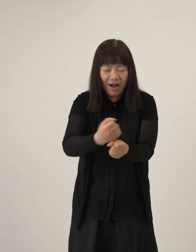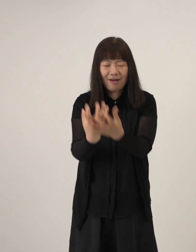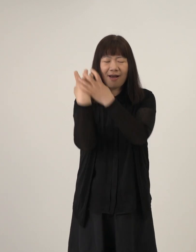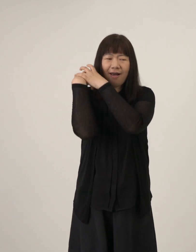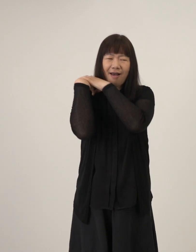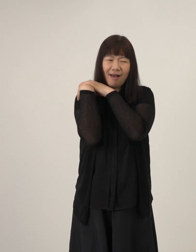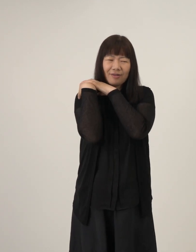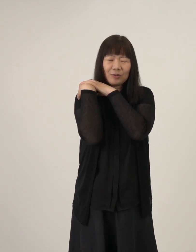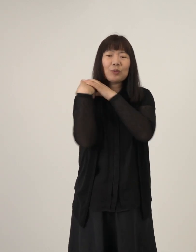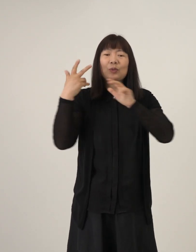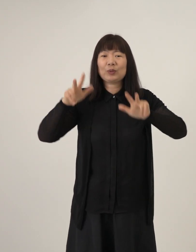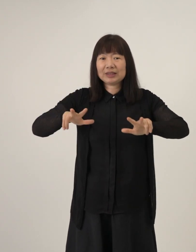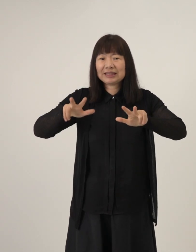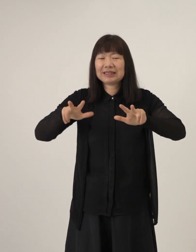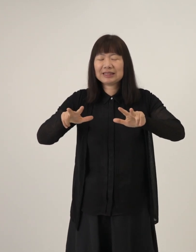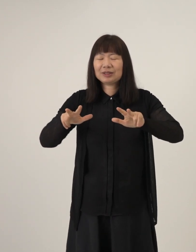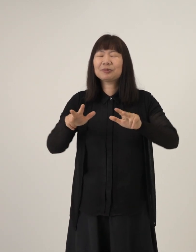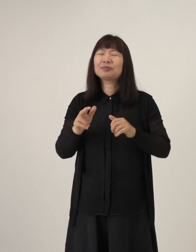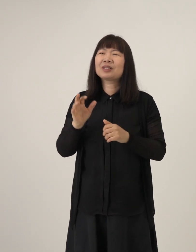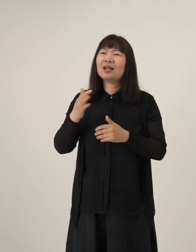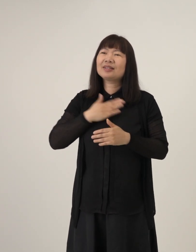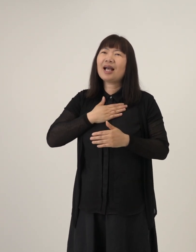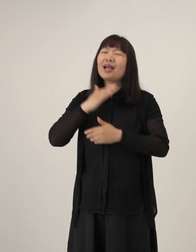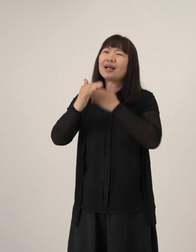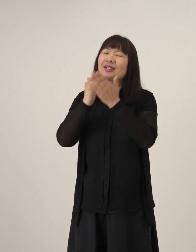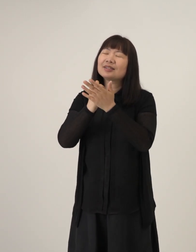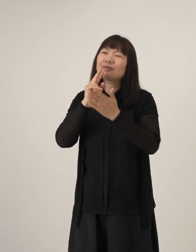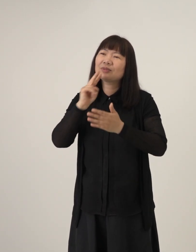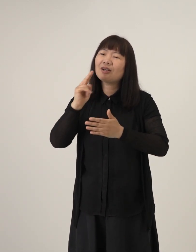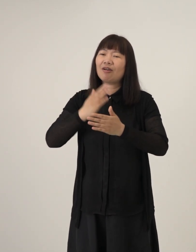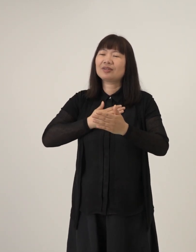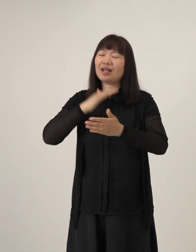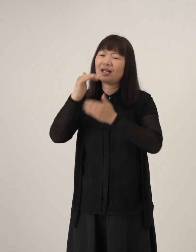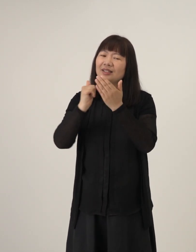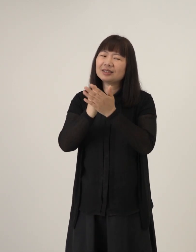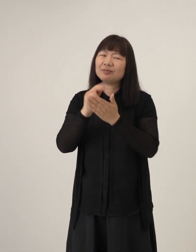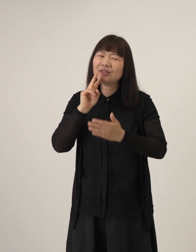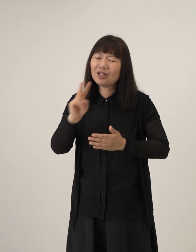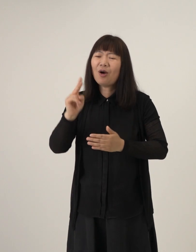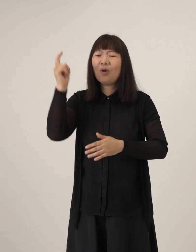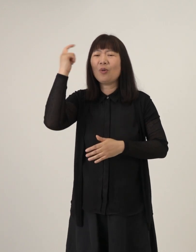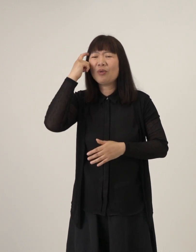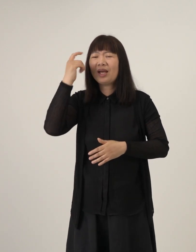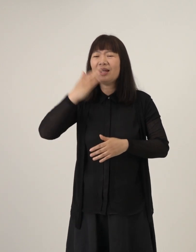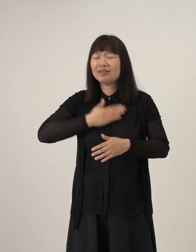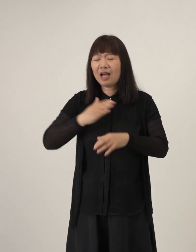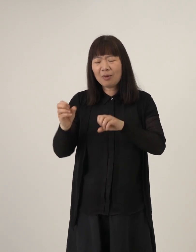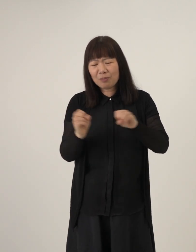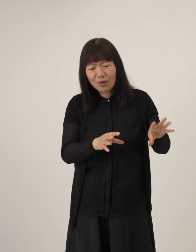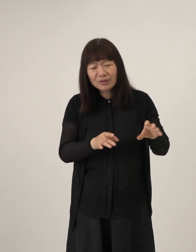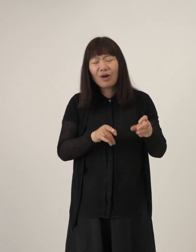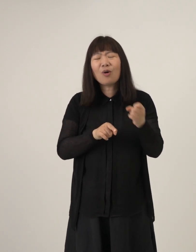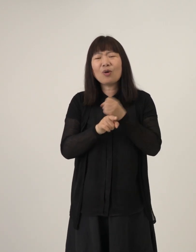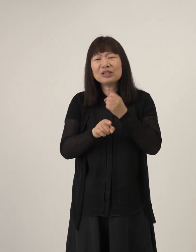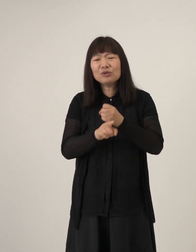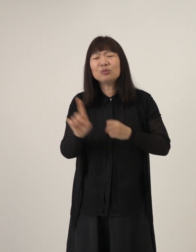거예요? 나의 하나님이여, 나의 하나님이여, 어찌하여 나를 버리셨나이까?